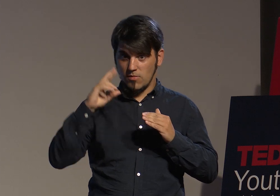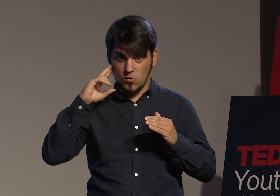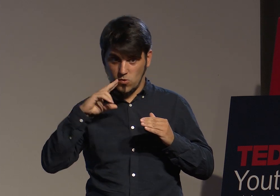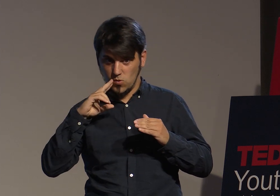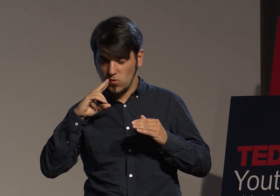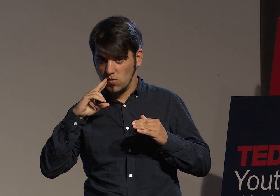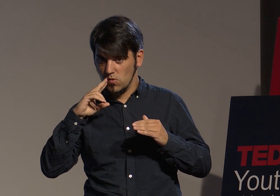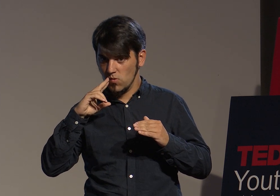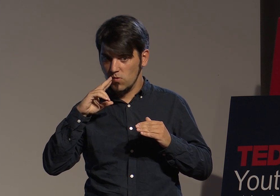Поред вас, чуващите,